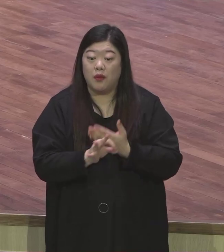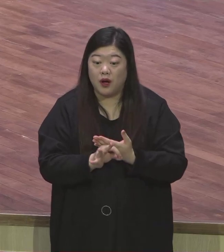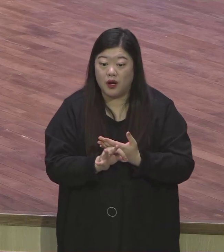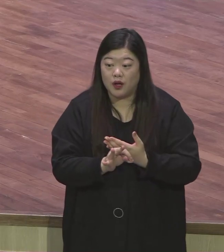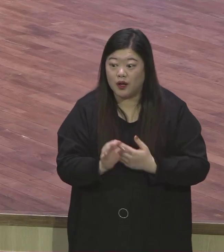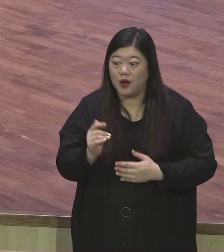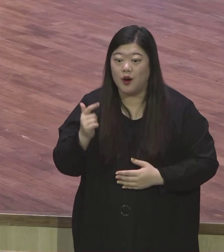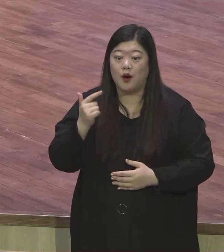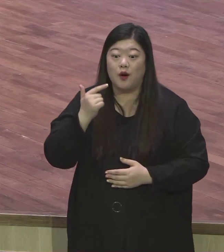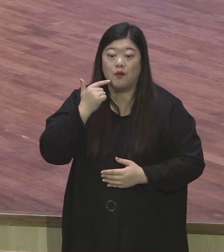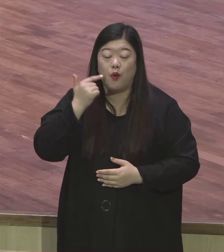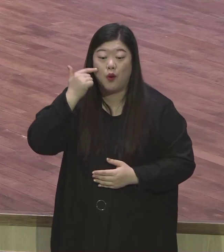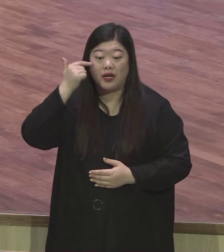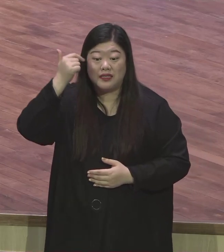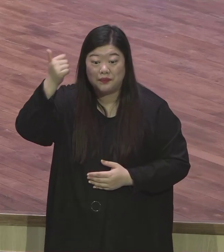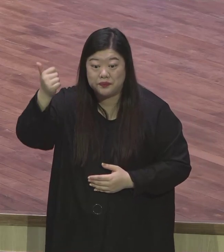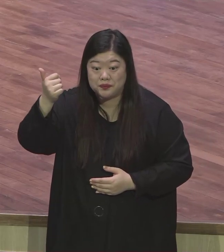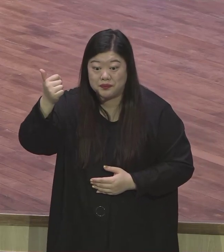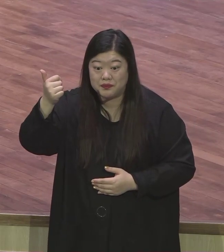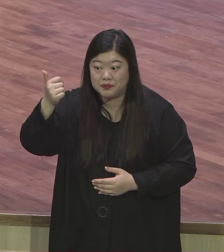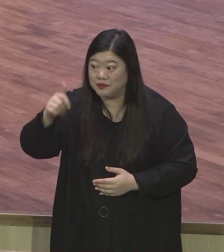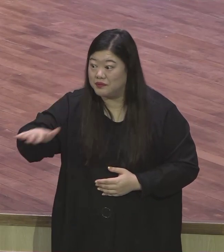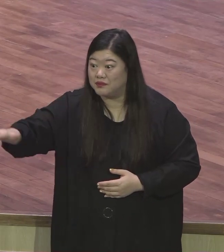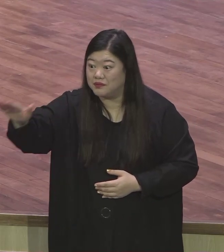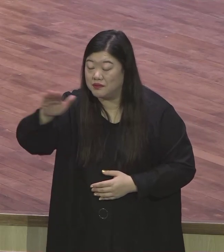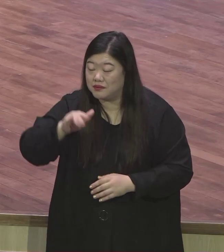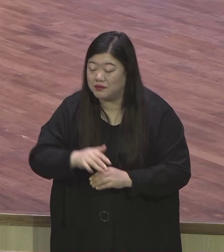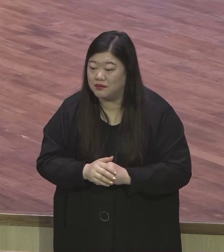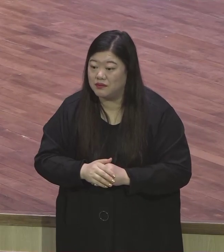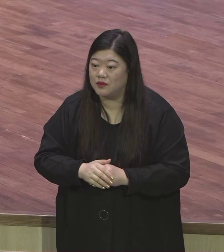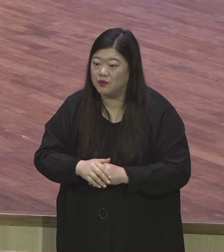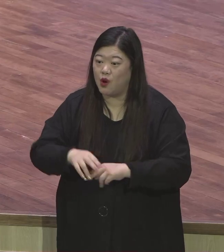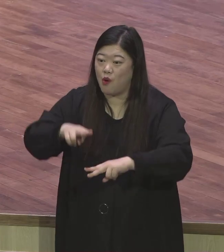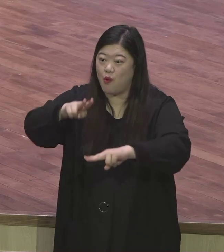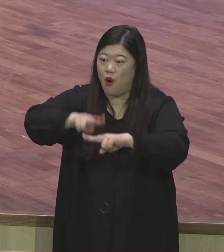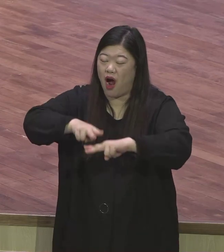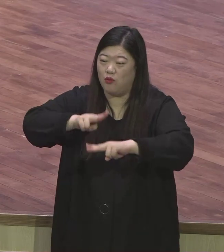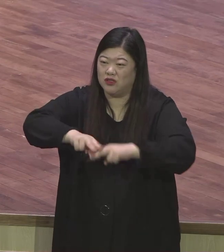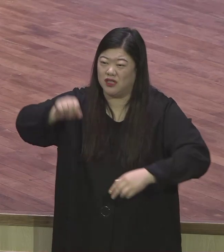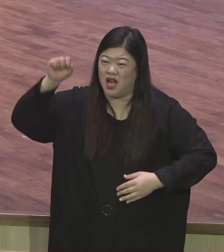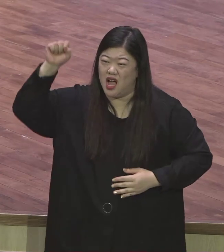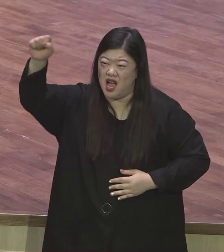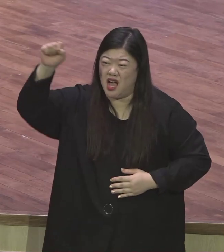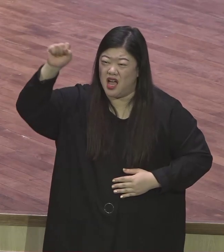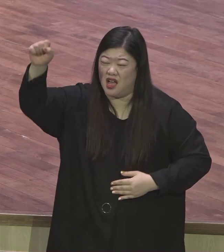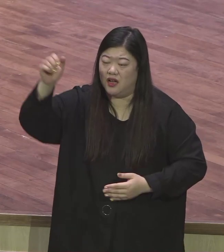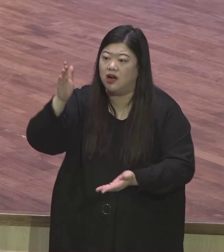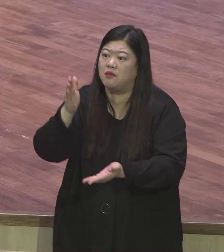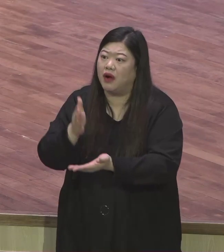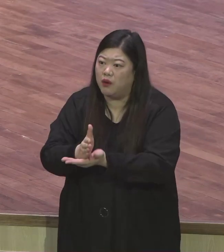광화문 광장으로 가신 것이 아니고 복음의 광야로 가신 것입니다.